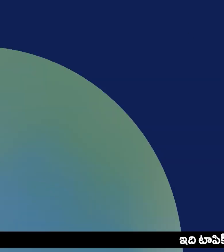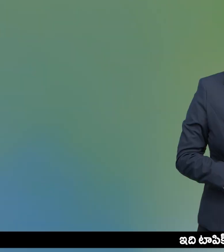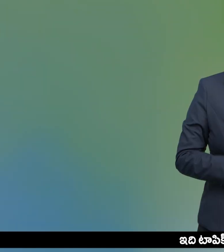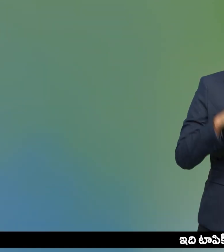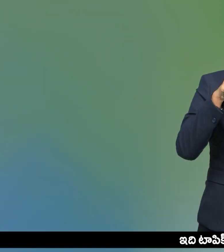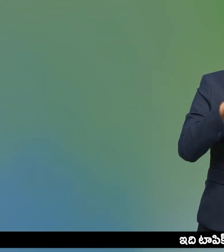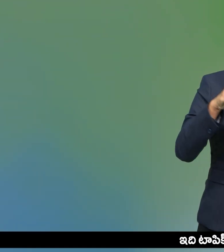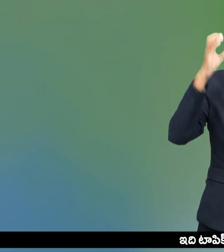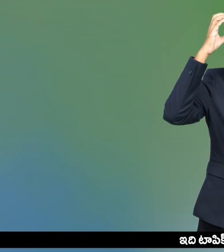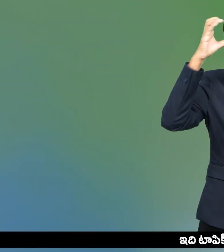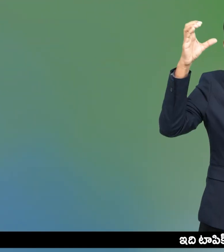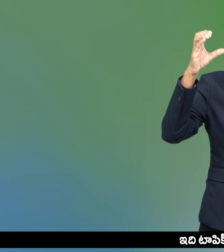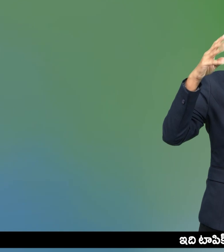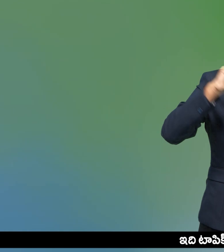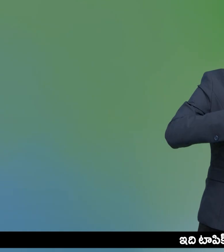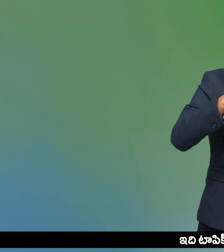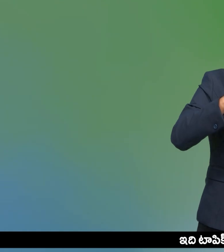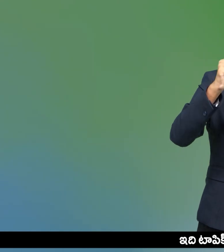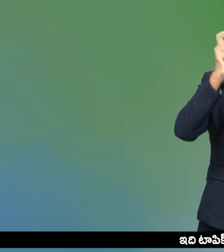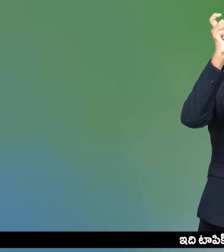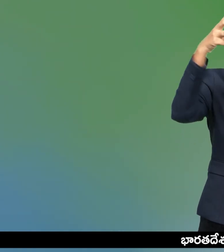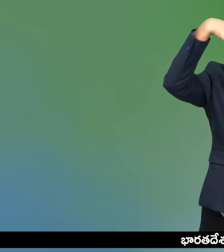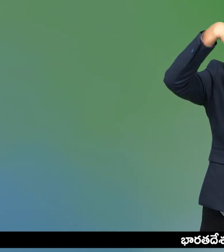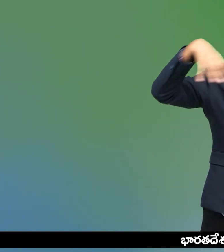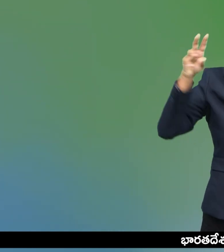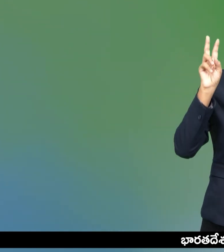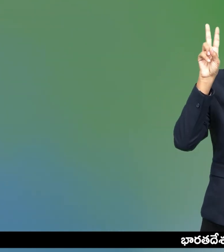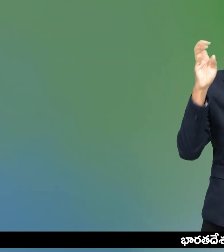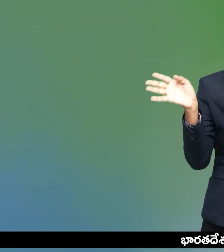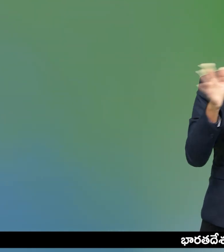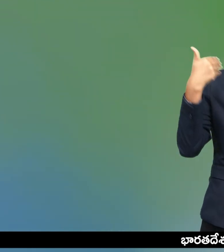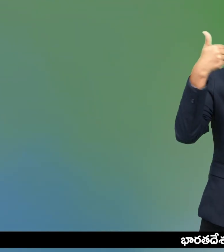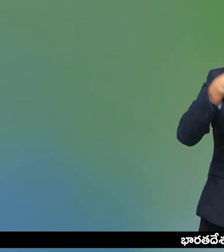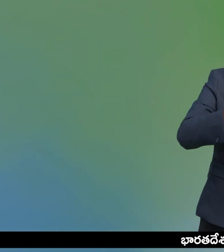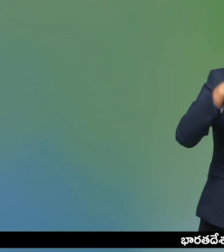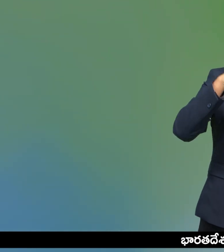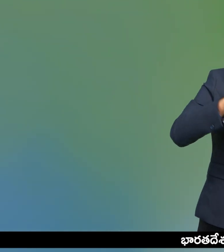ఇది టాపిక్ యొక్క కాన్సెప్ట్ మ్యాప్. భారతదేశం యొక్క వాతావరణం.